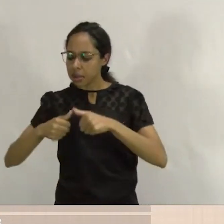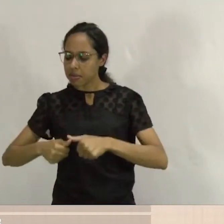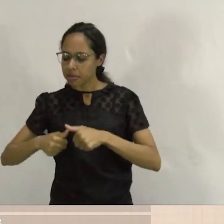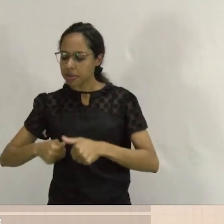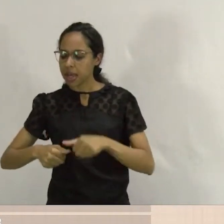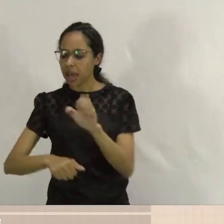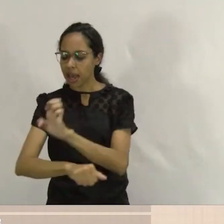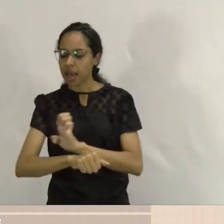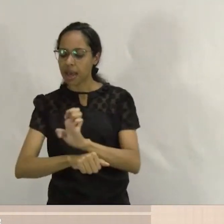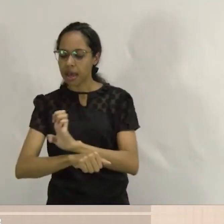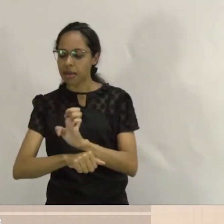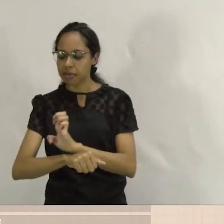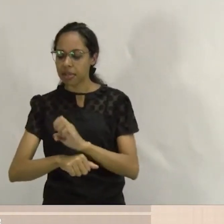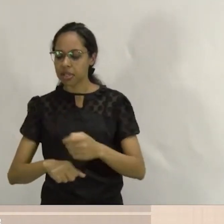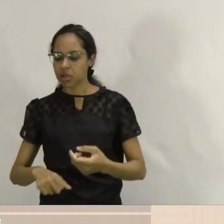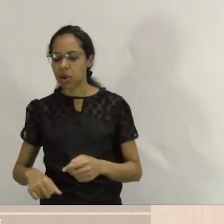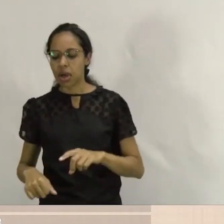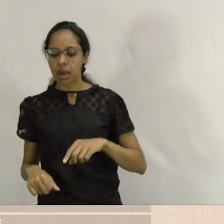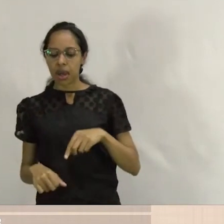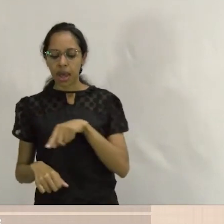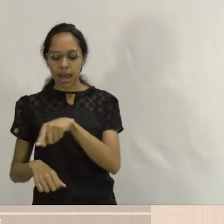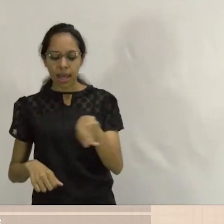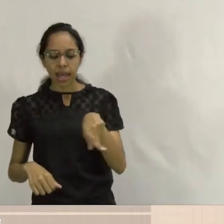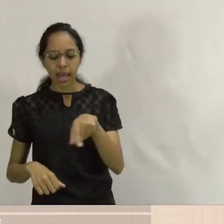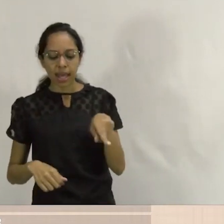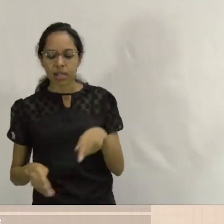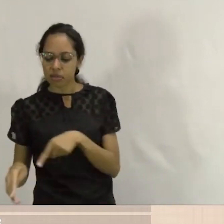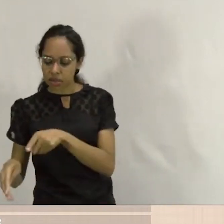ensinem outra doutrina.